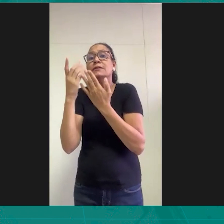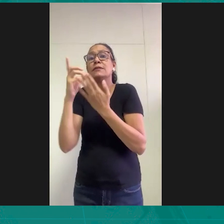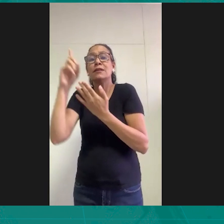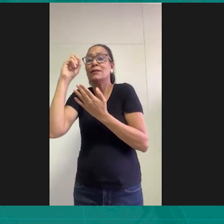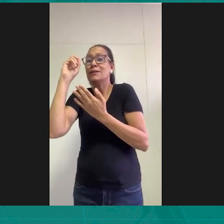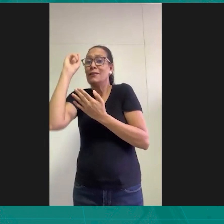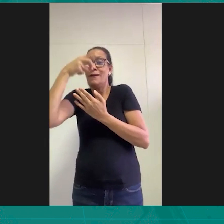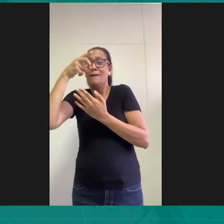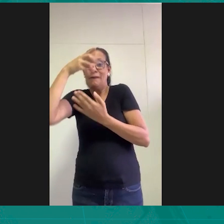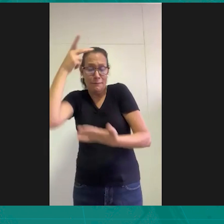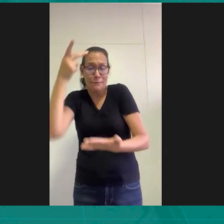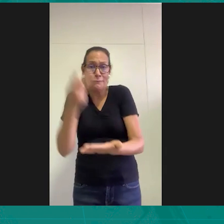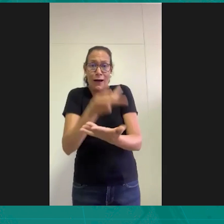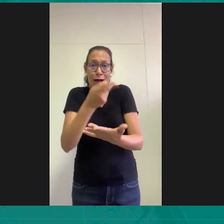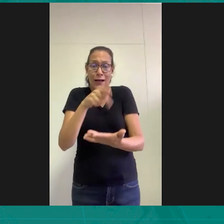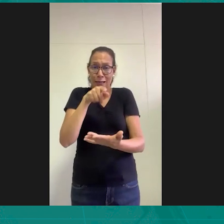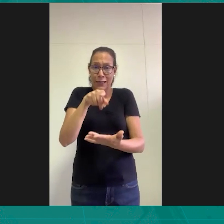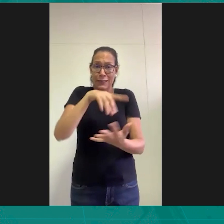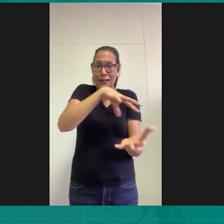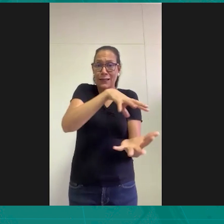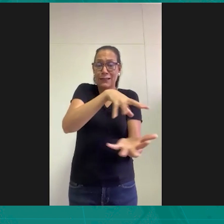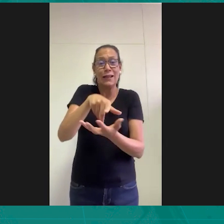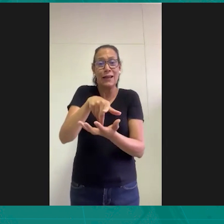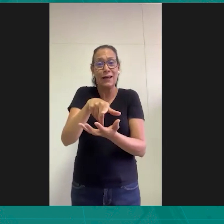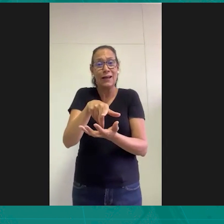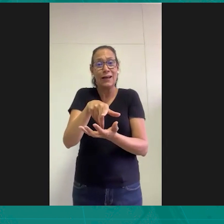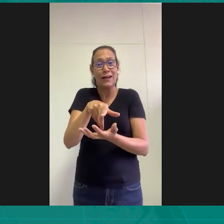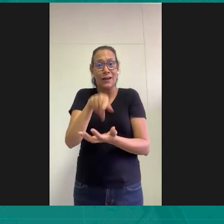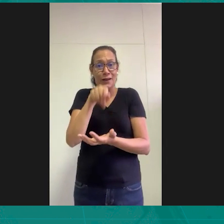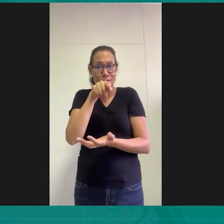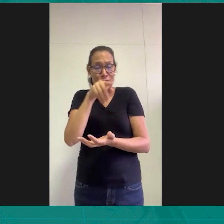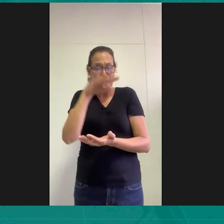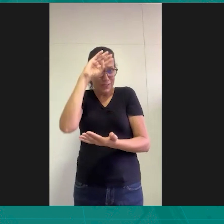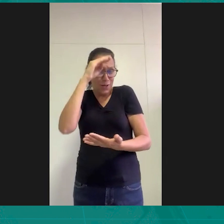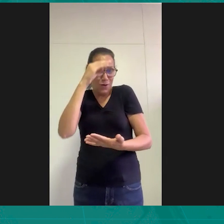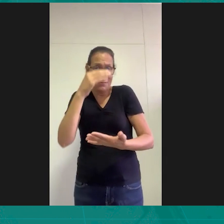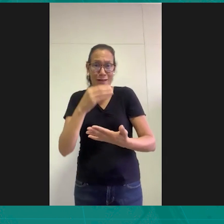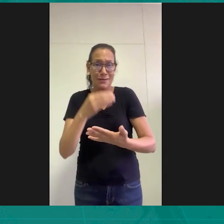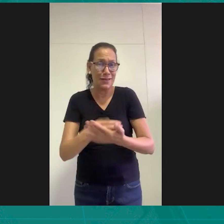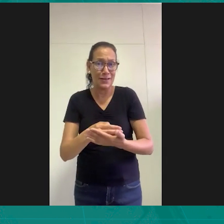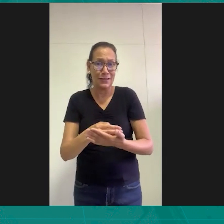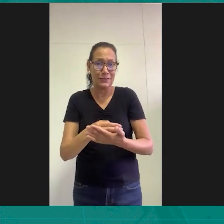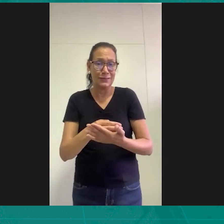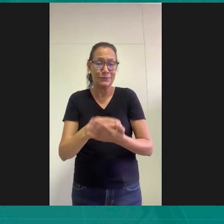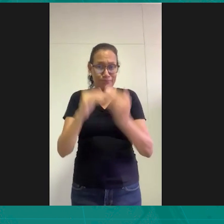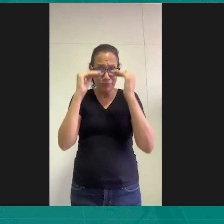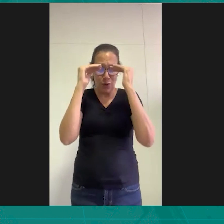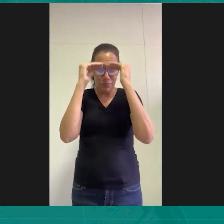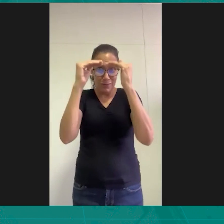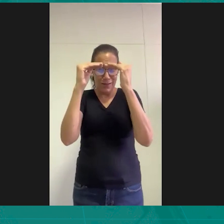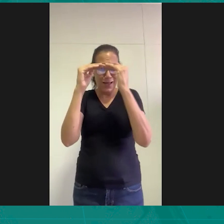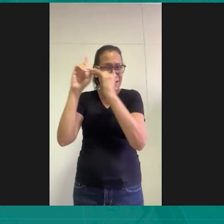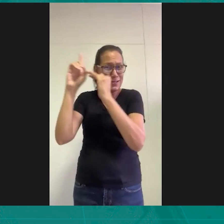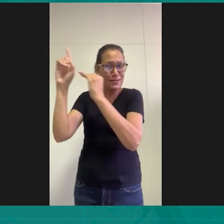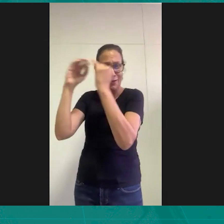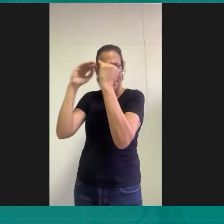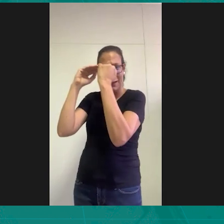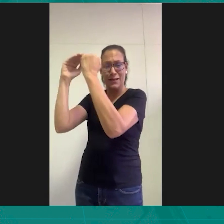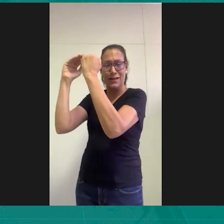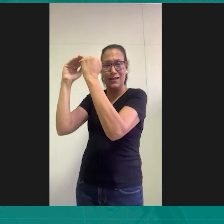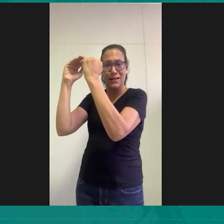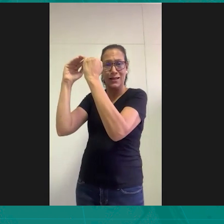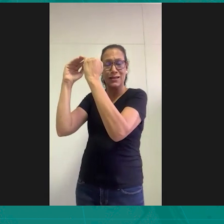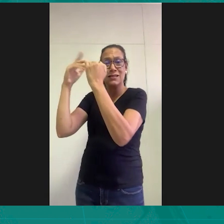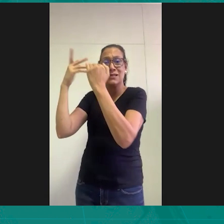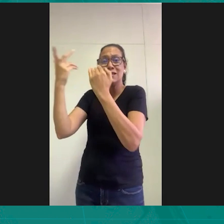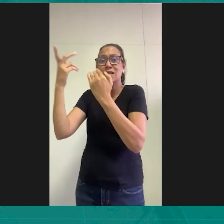você. Quando você pede, Ele faz. Ele só estava esperando isso. Irmãos, estão me entendendo ou não? Não